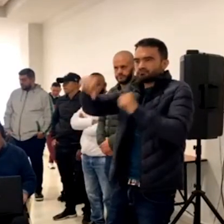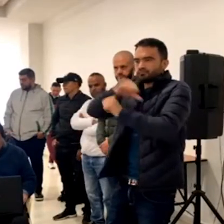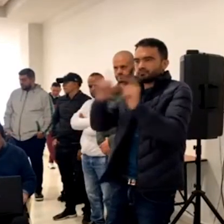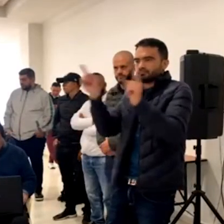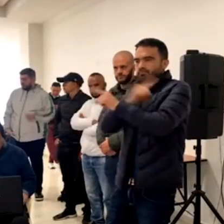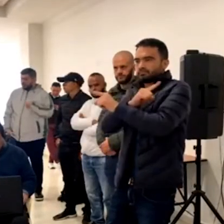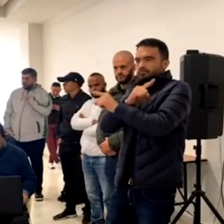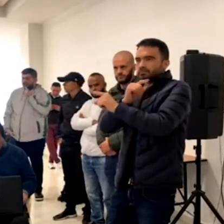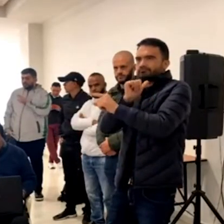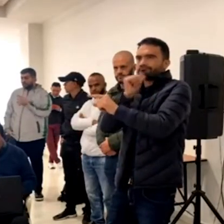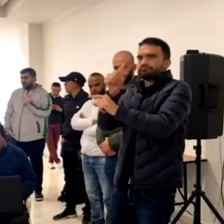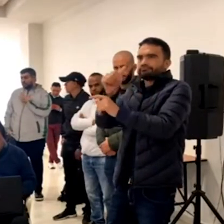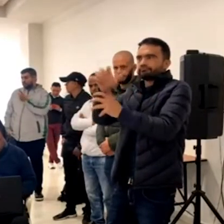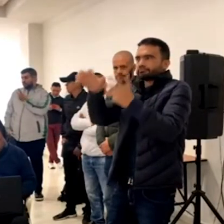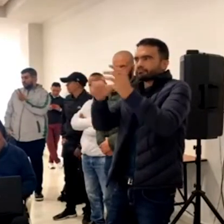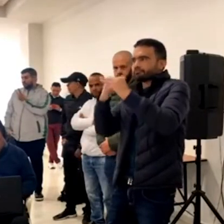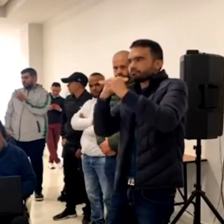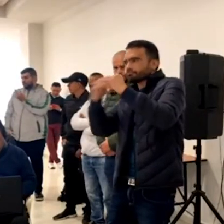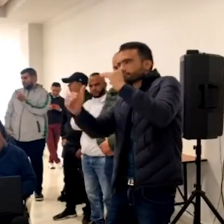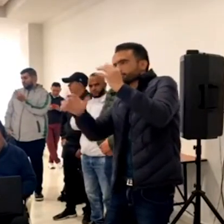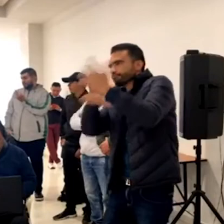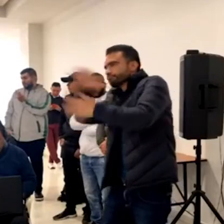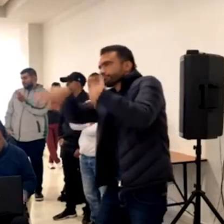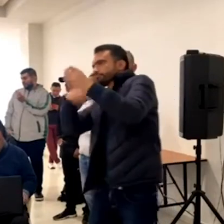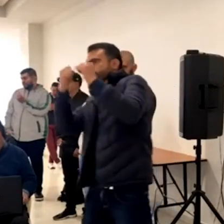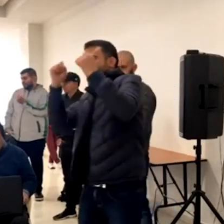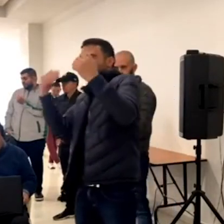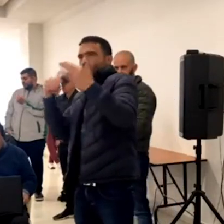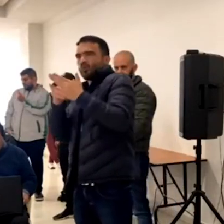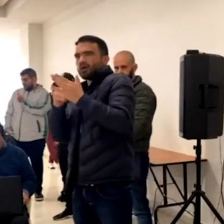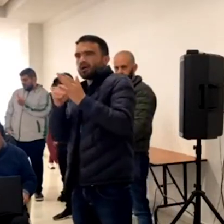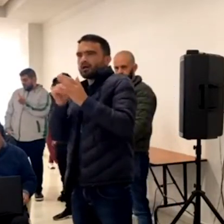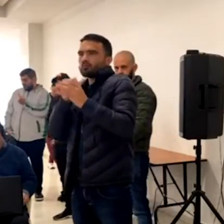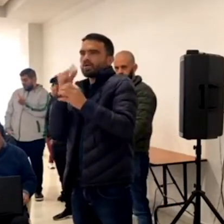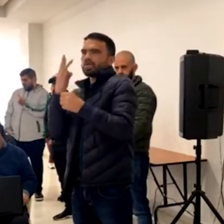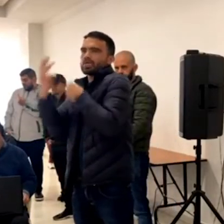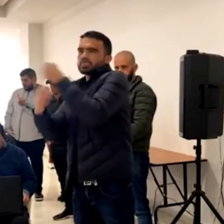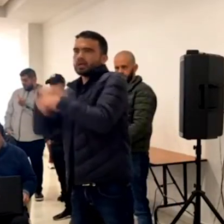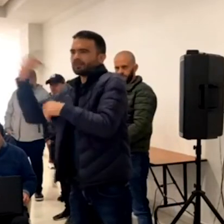no nos preocupaba que